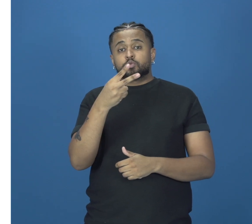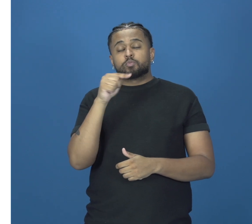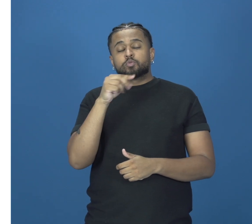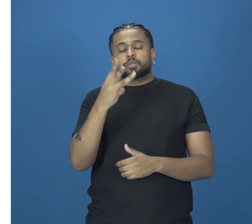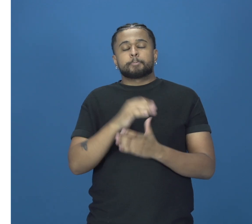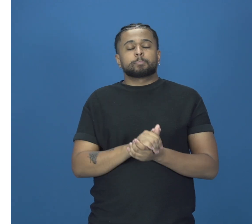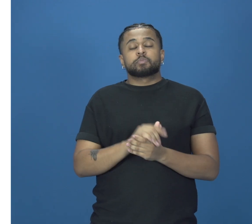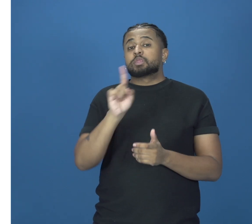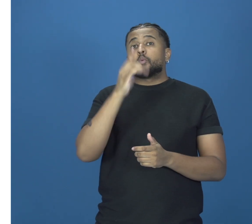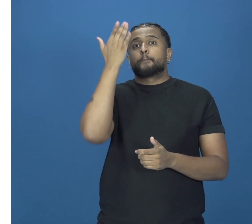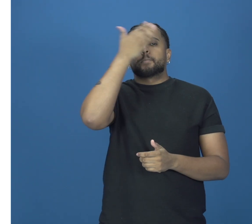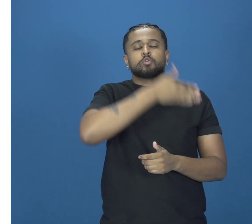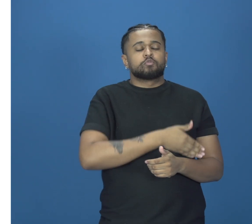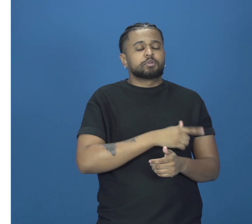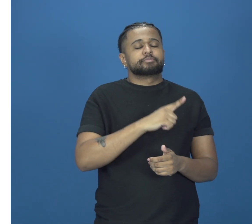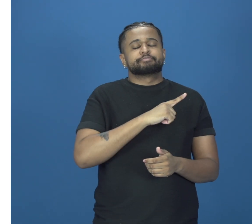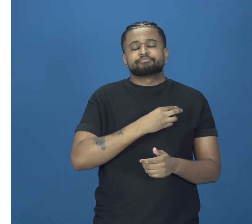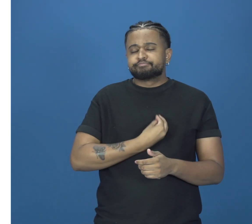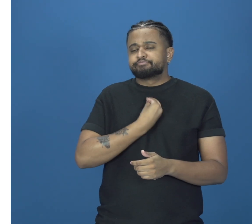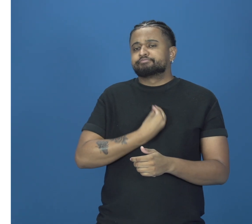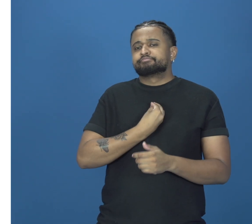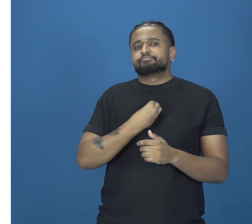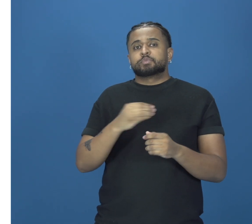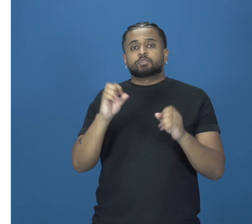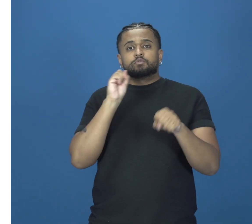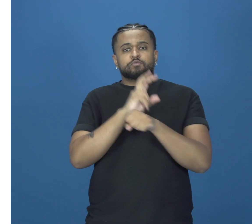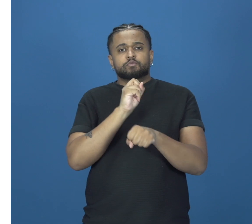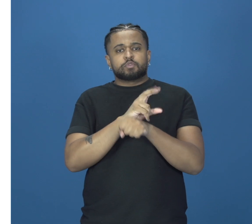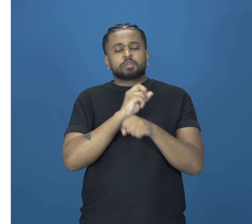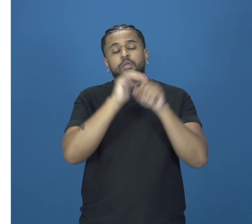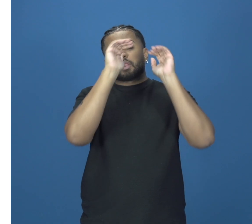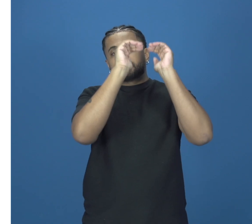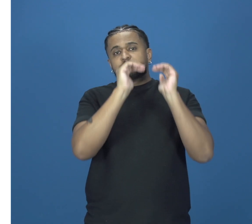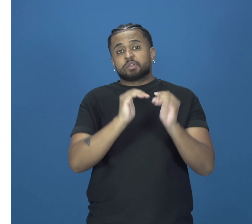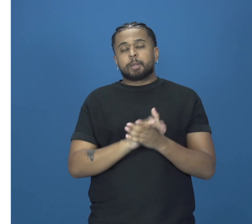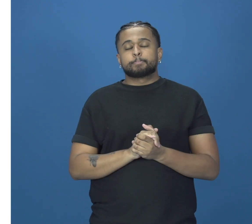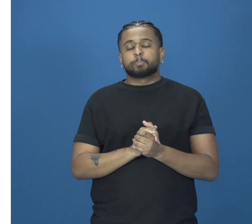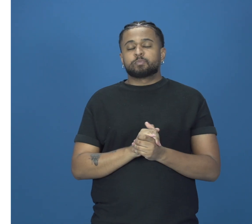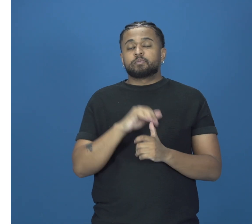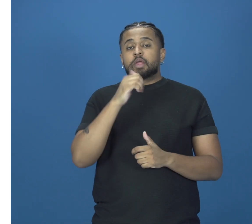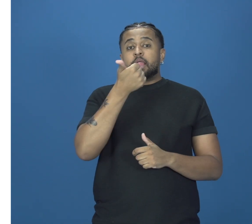10.2.3. Não comprovar a condição exigida para a ocupação da vaga em que foi classificado.